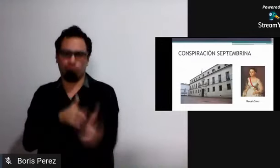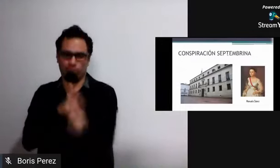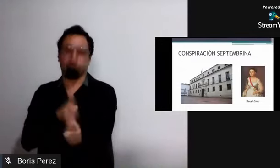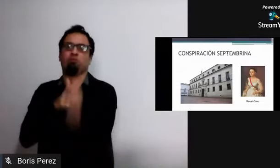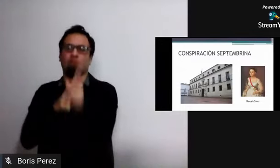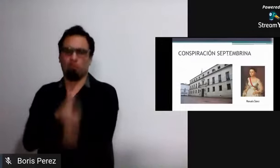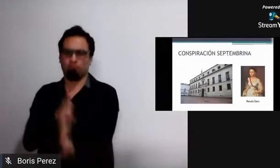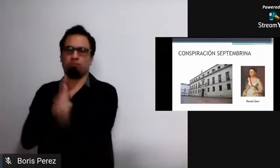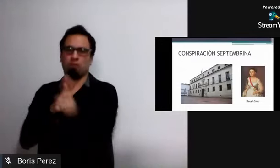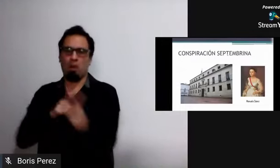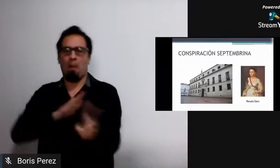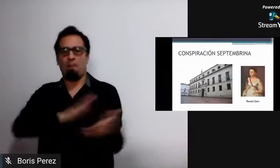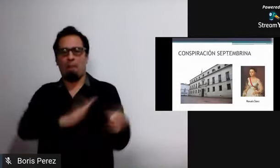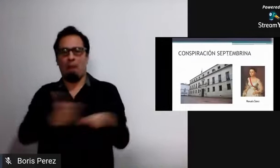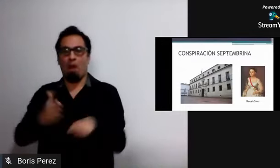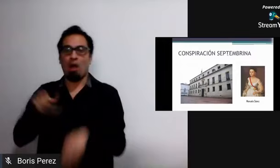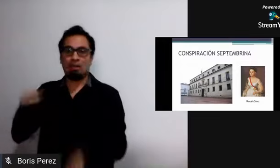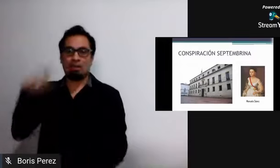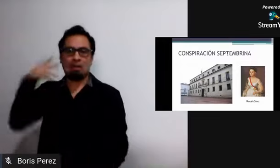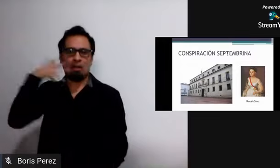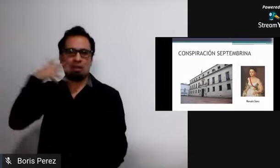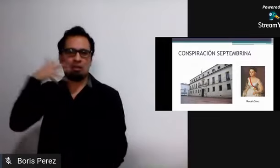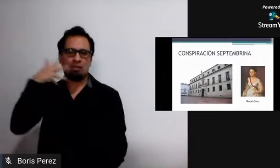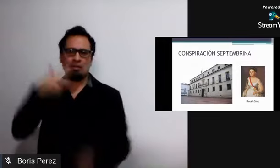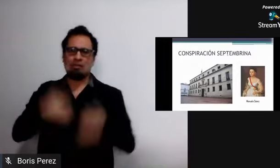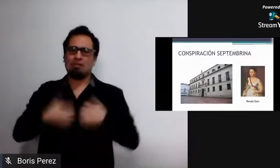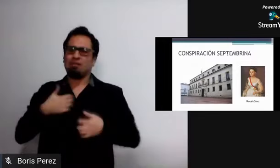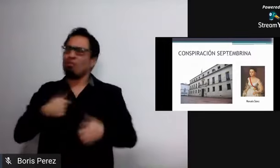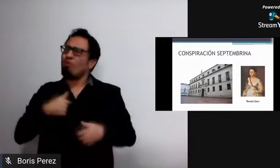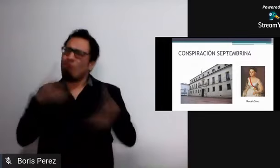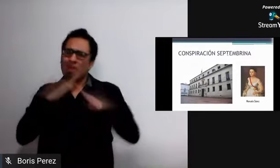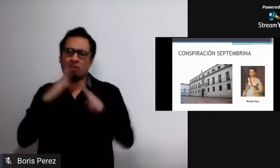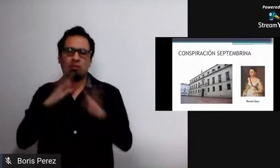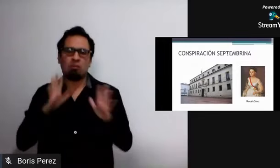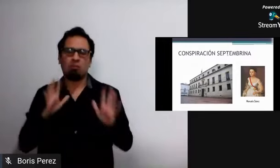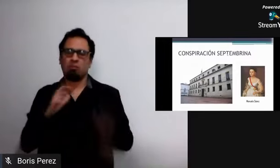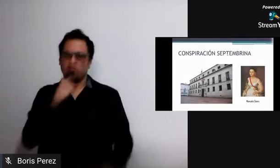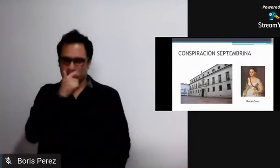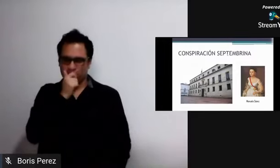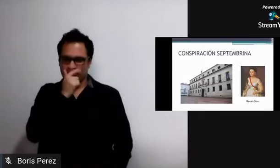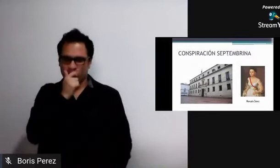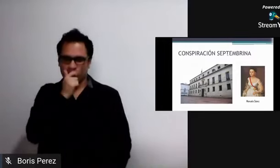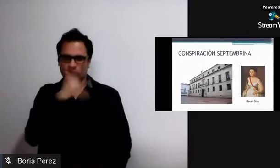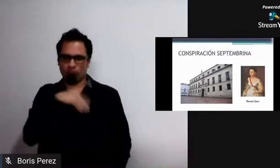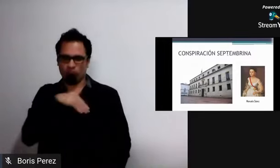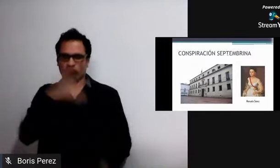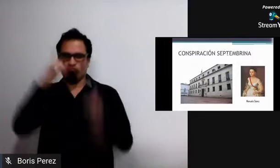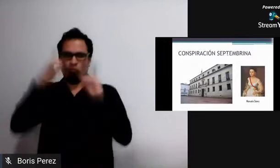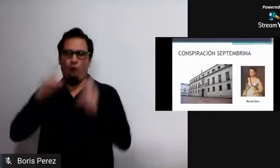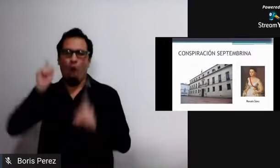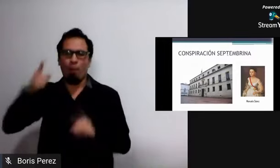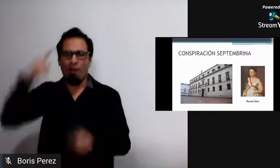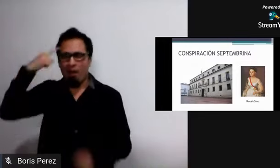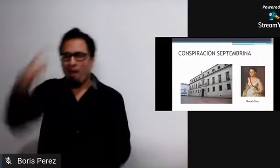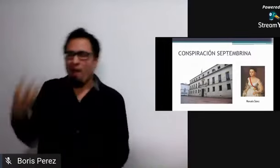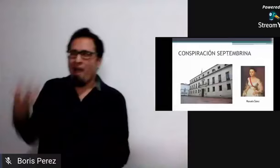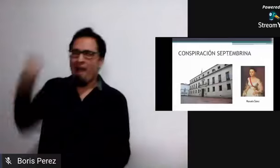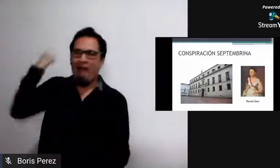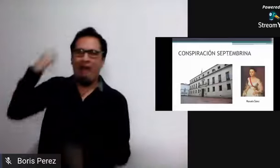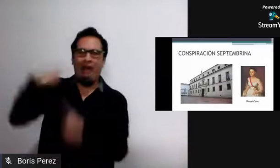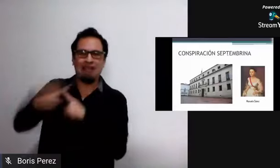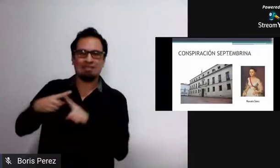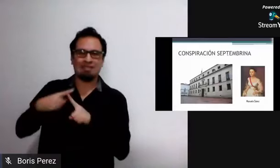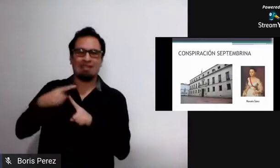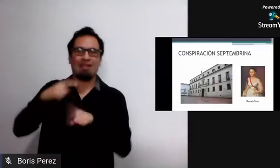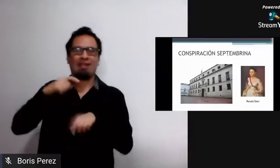Y con Manuela Sáenz hablaban y decían, no, pero esto puede ser también culpa de otros grupos, y sentían mucho